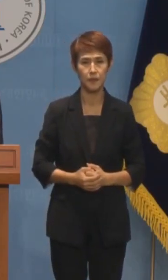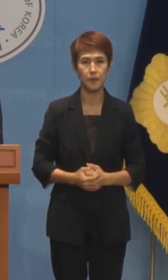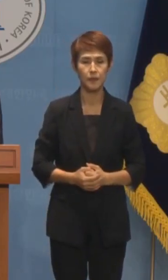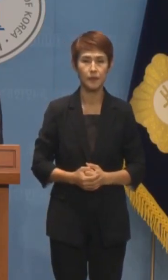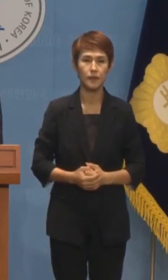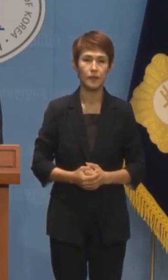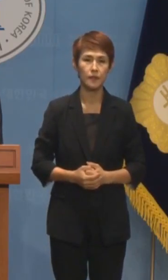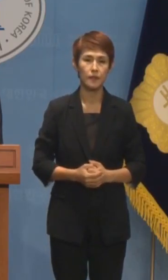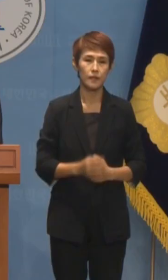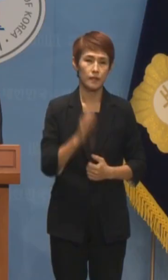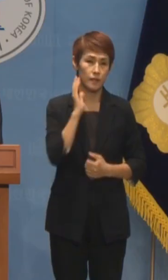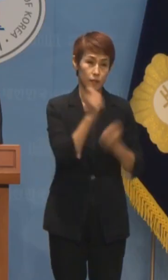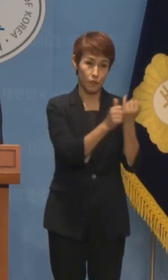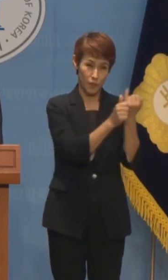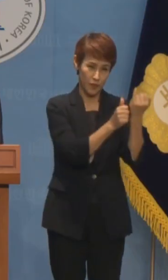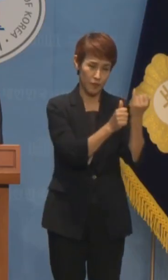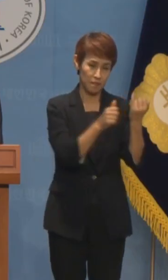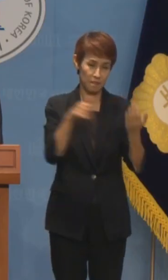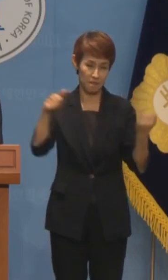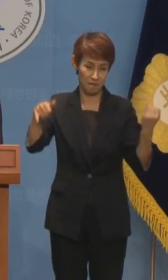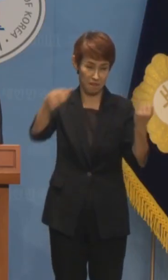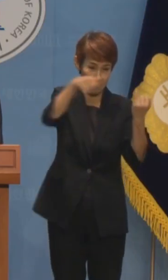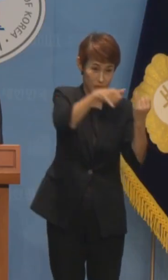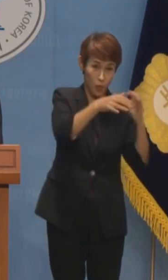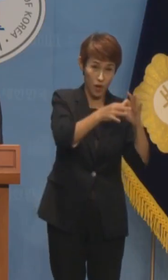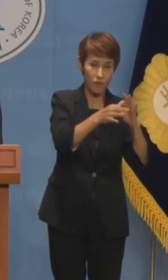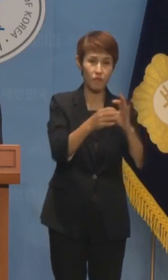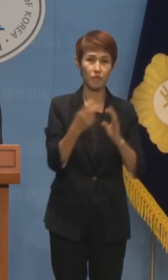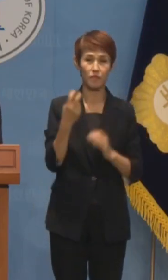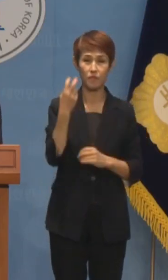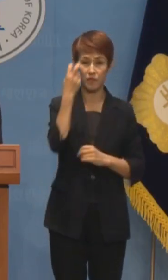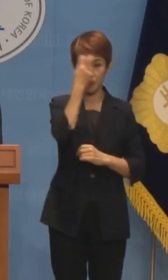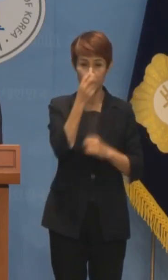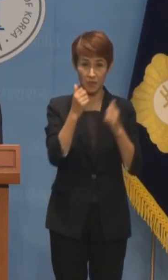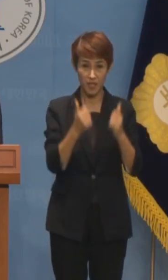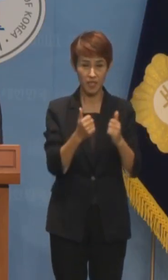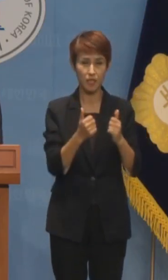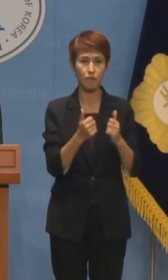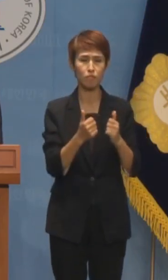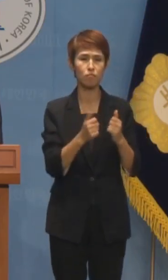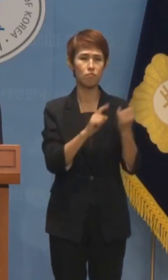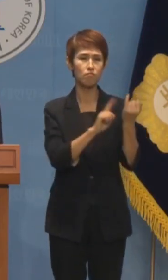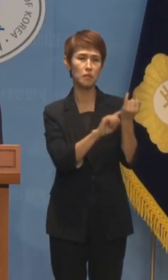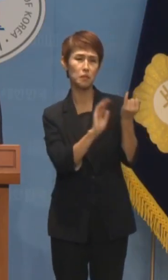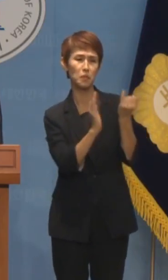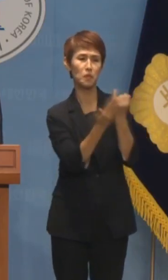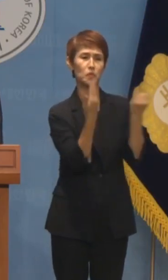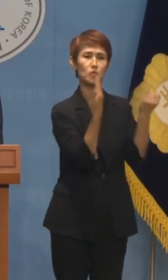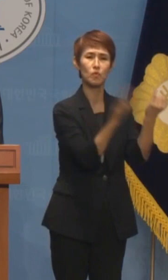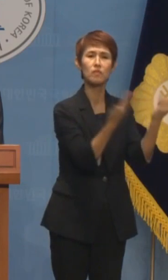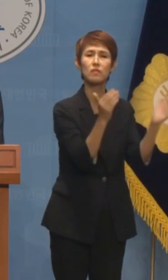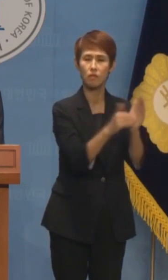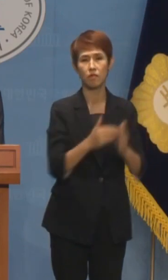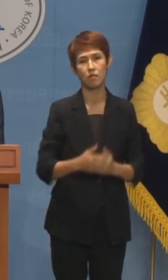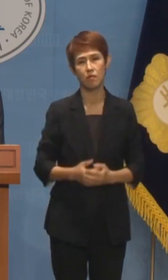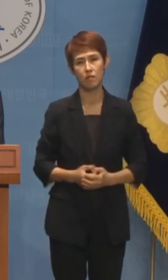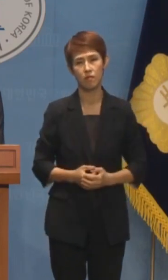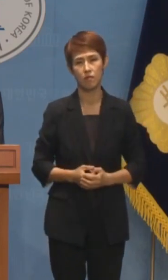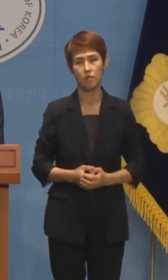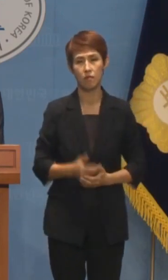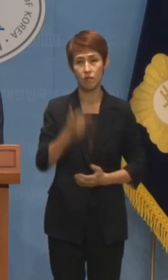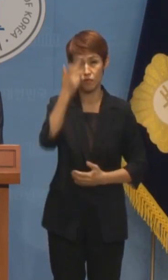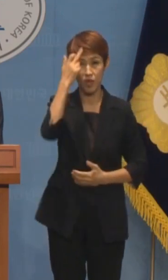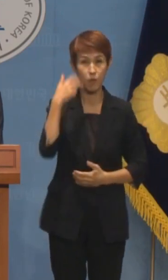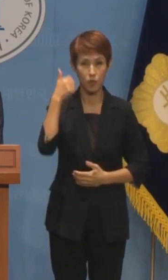김건희 씨 명품백 사건의 경우 검찰이 김 씨의 변호인 역할을 자처하기도 했었습니다. 최재형